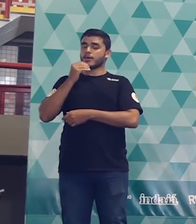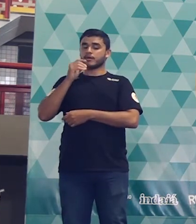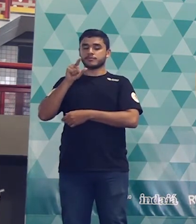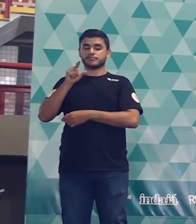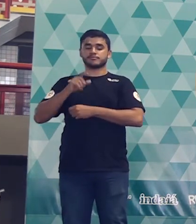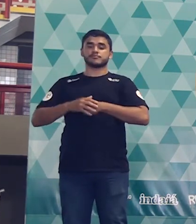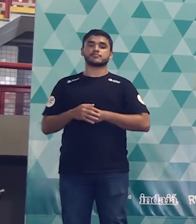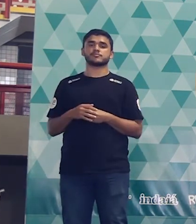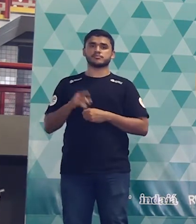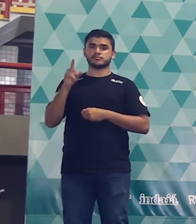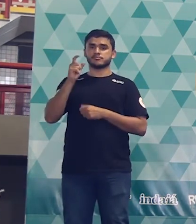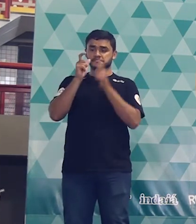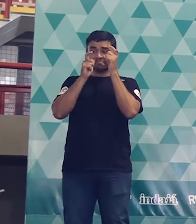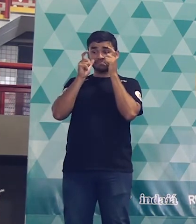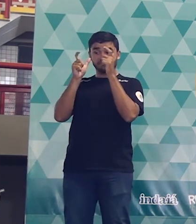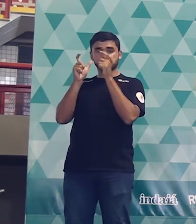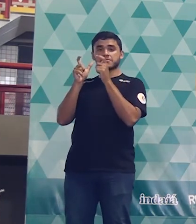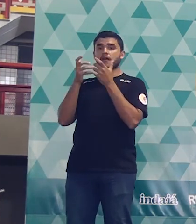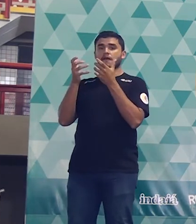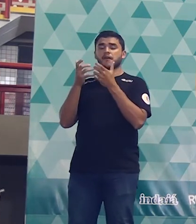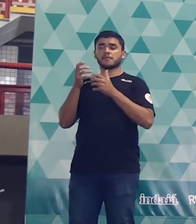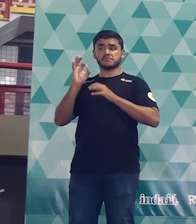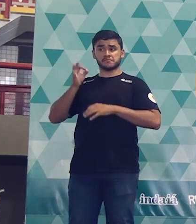Esse casamento foi por interesse?